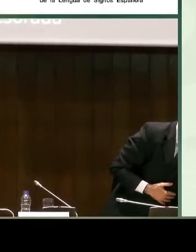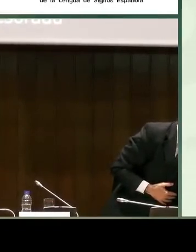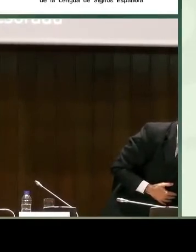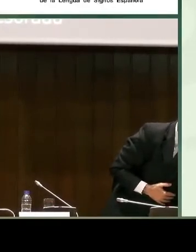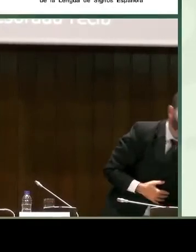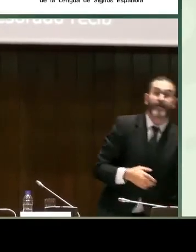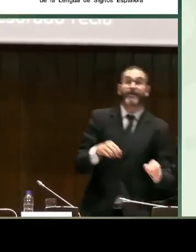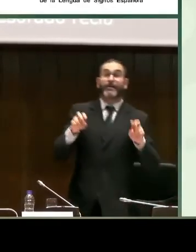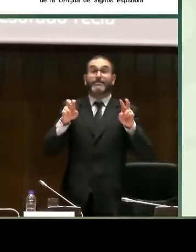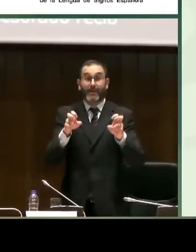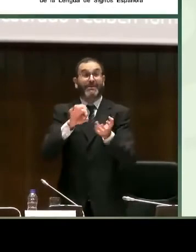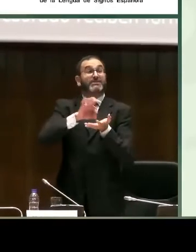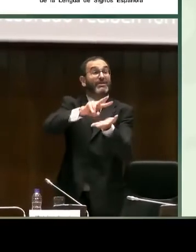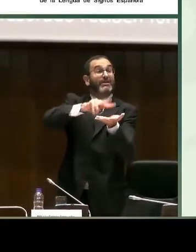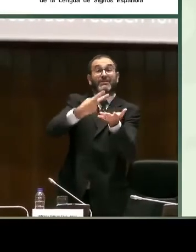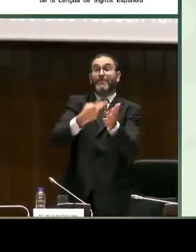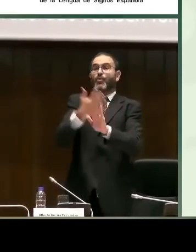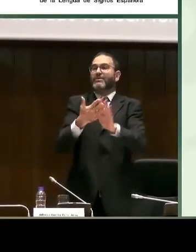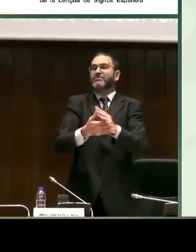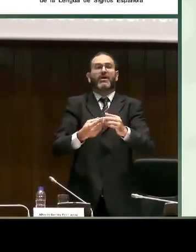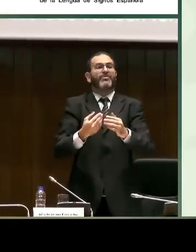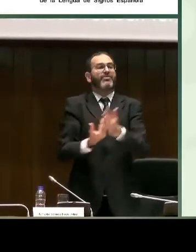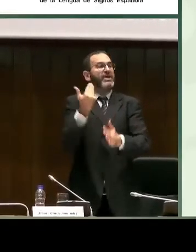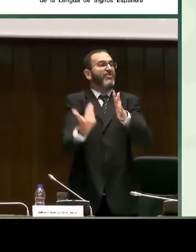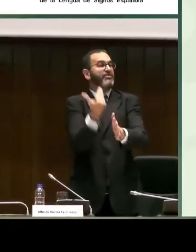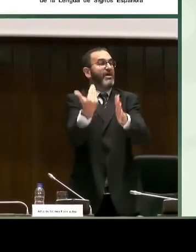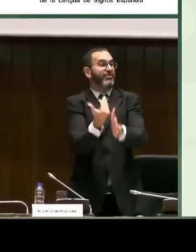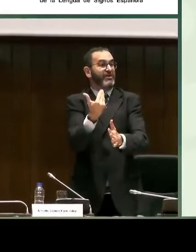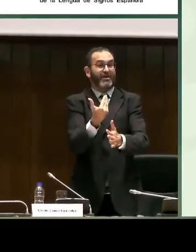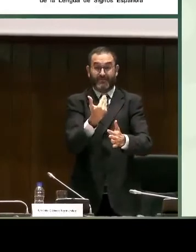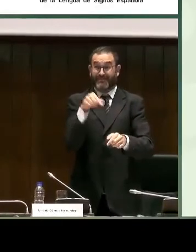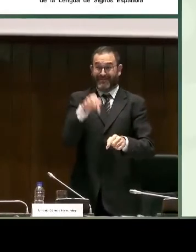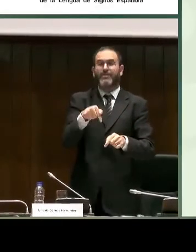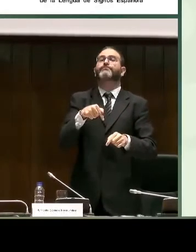esté interesado en aprender lengua de signos. En cuanto al servicio de intérpretes de